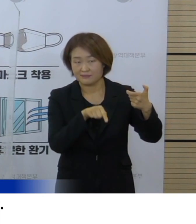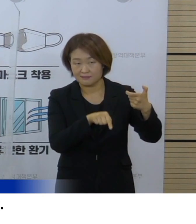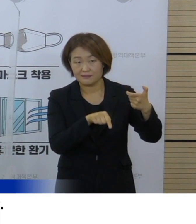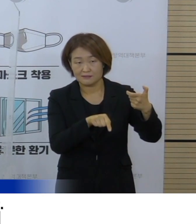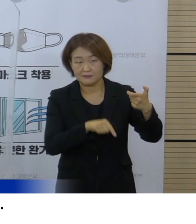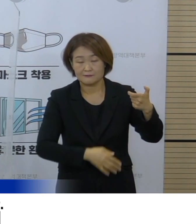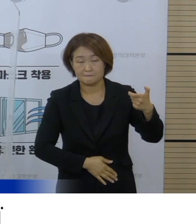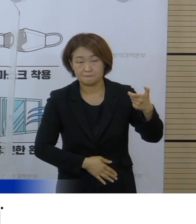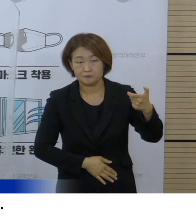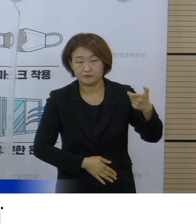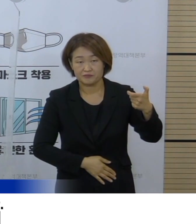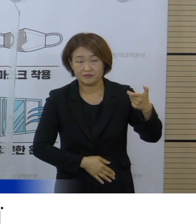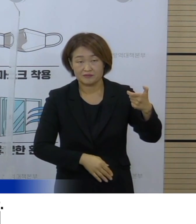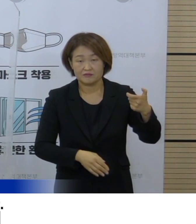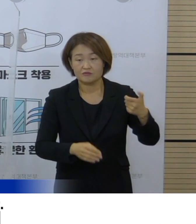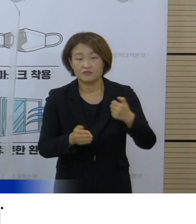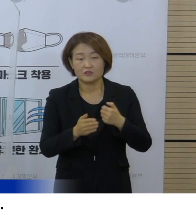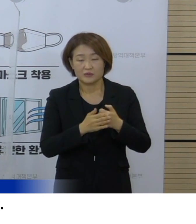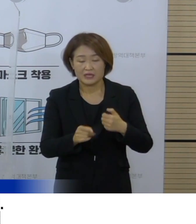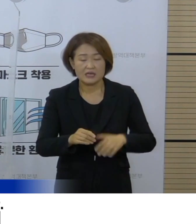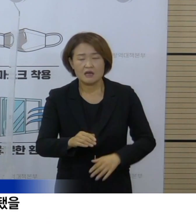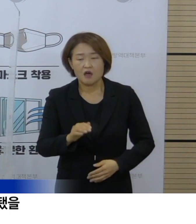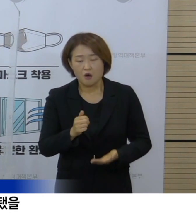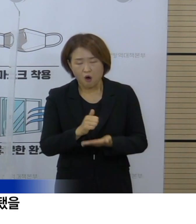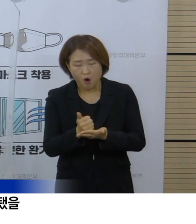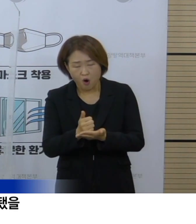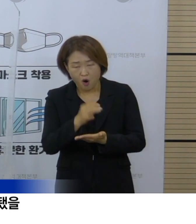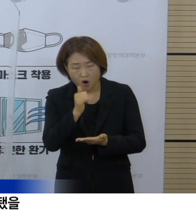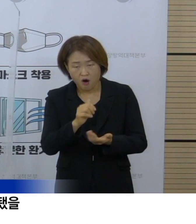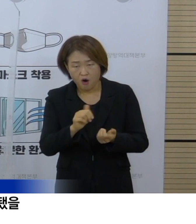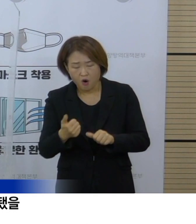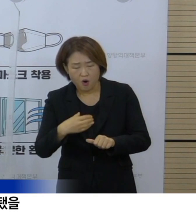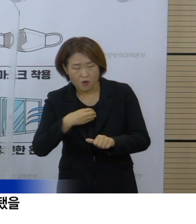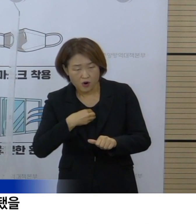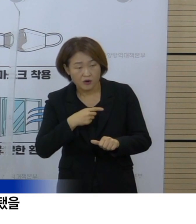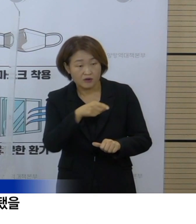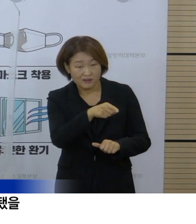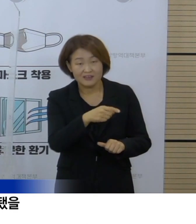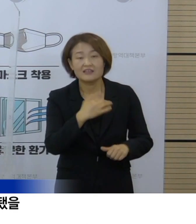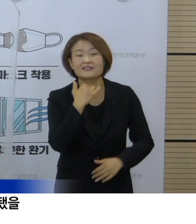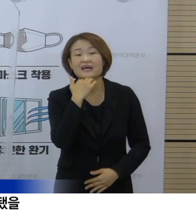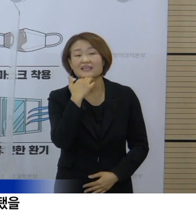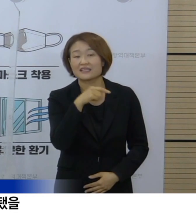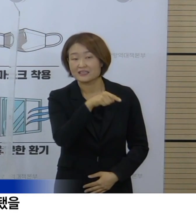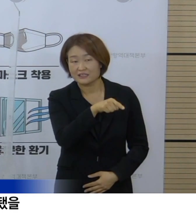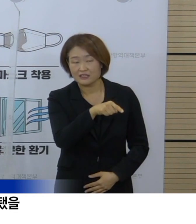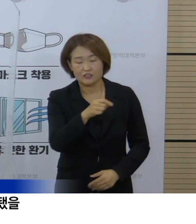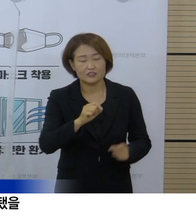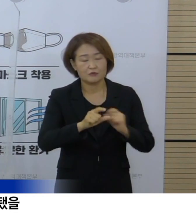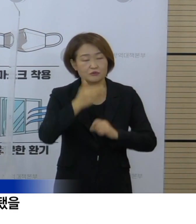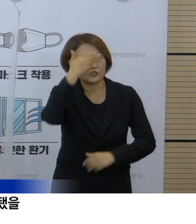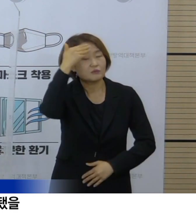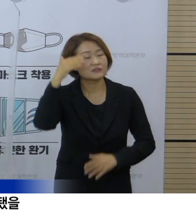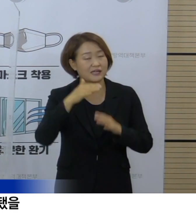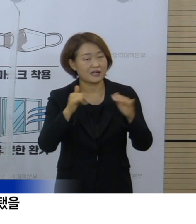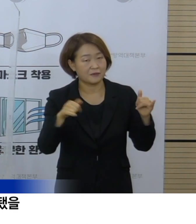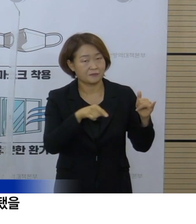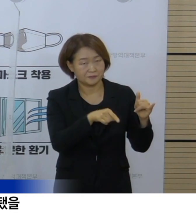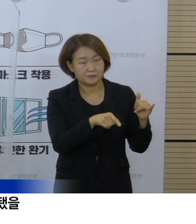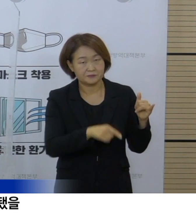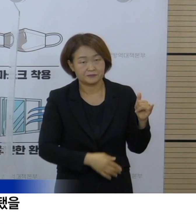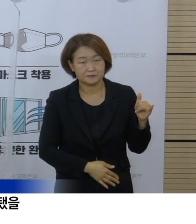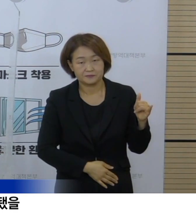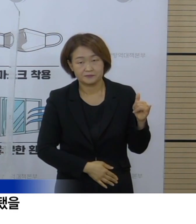있을 때 미만이어서 중화요리 연령에 따라서 젊은 연령 많이 위험하지 않는 유령들이 많이 감염되었을